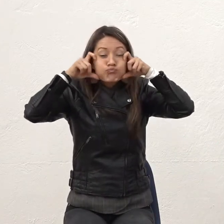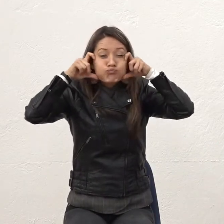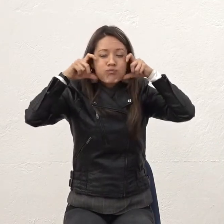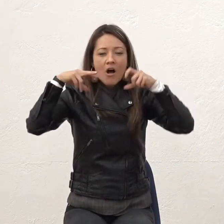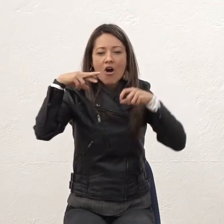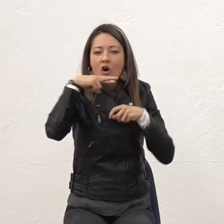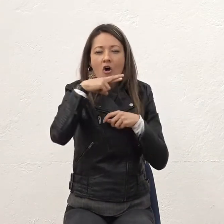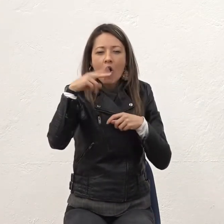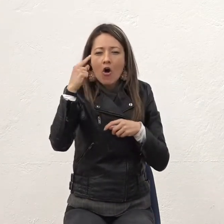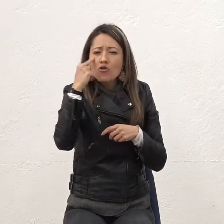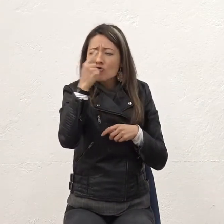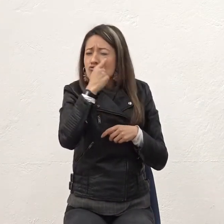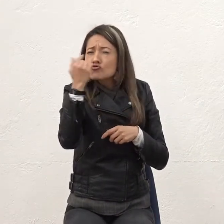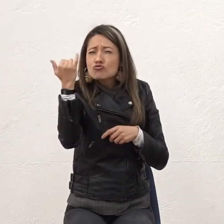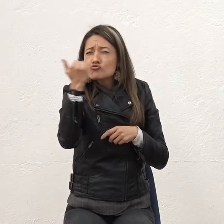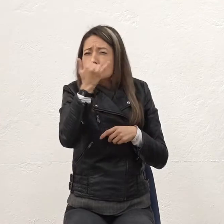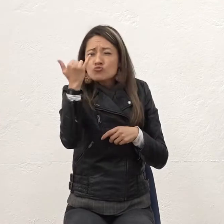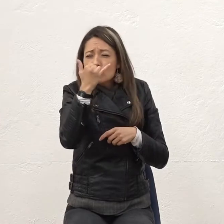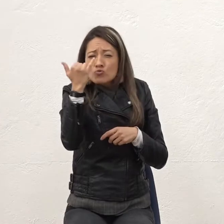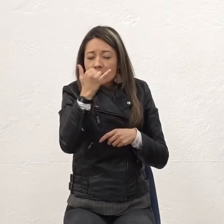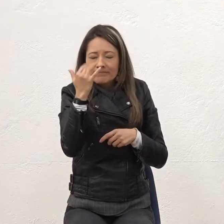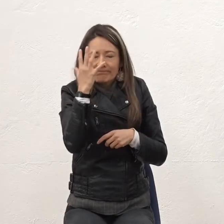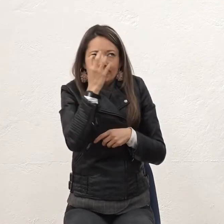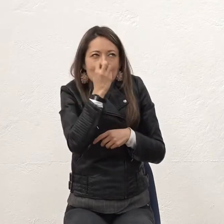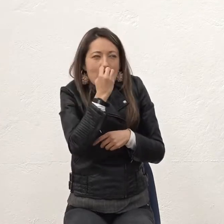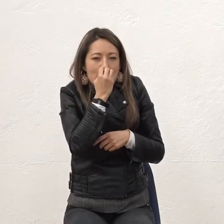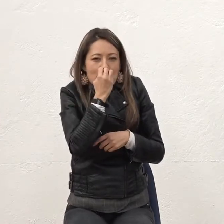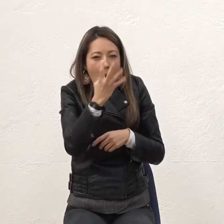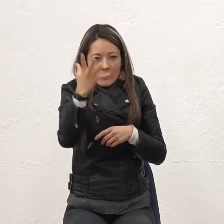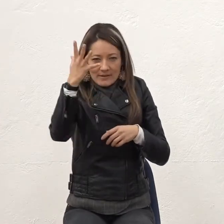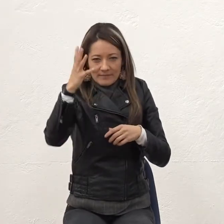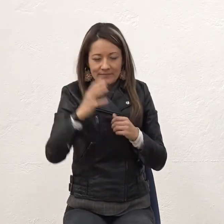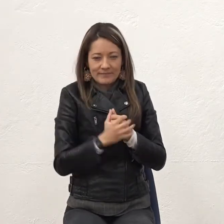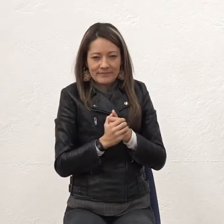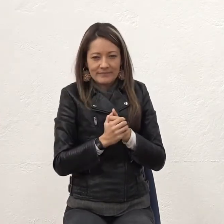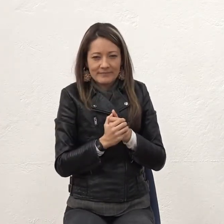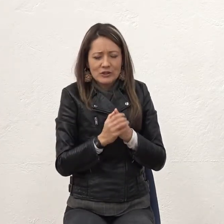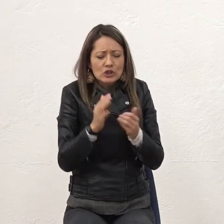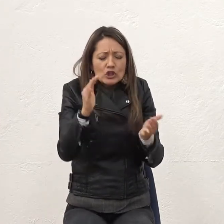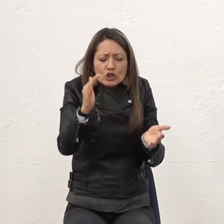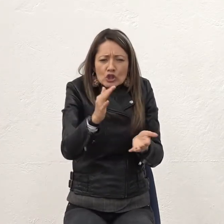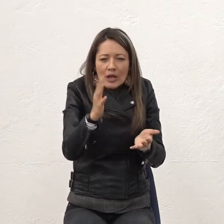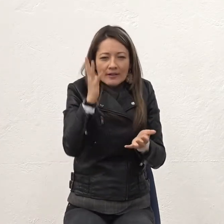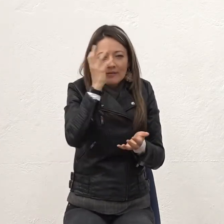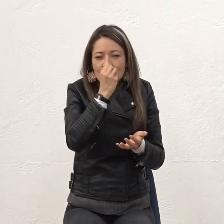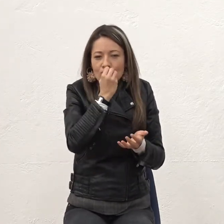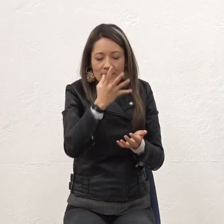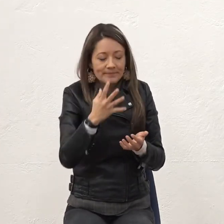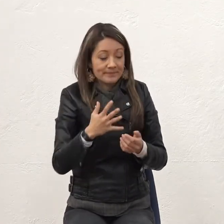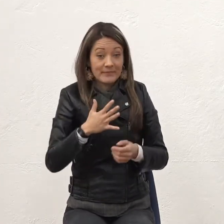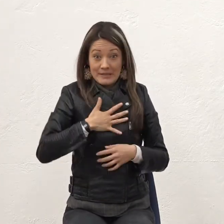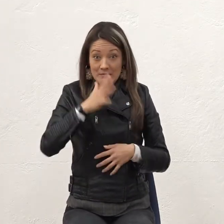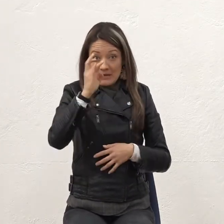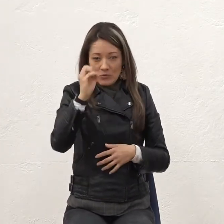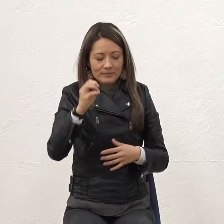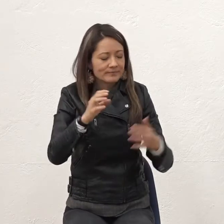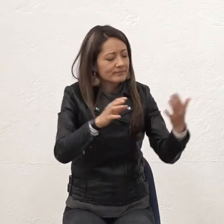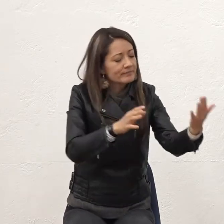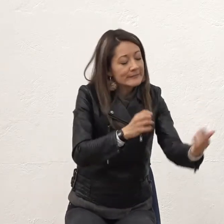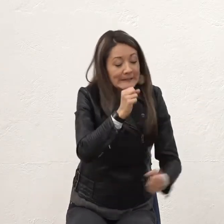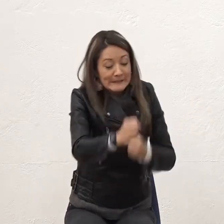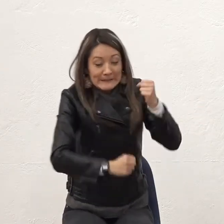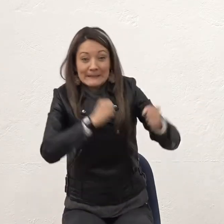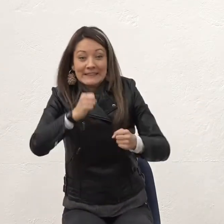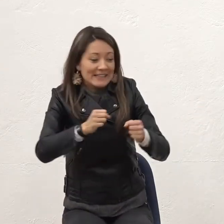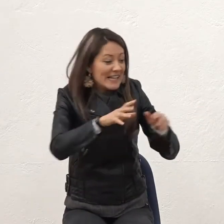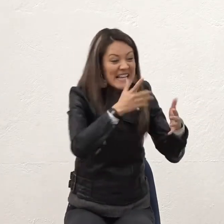rojos y esos ojos azules. No, eso era una muñequita, era chiquita, pero era hermosa. Y mi esposo llegó